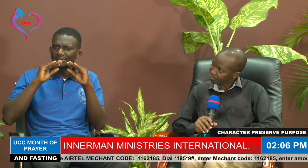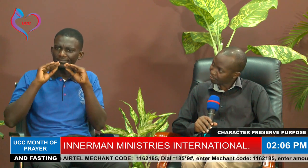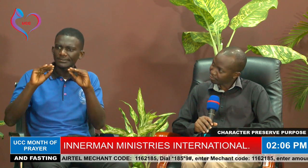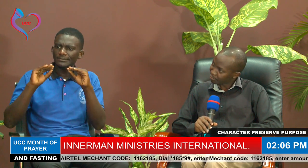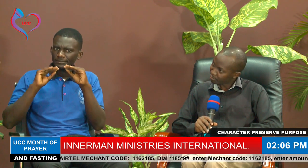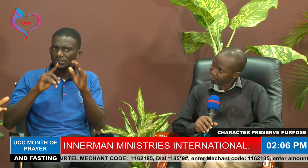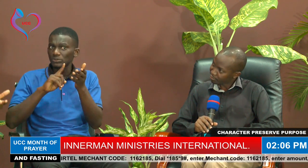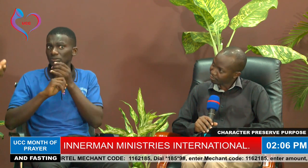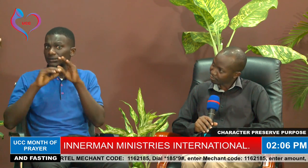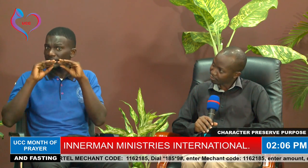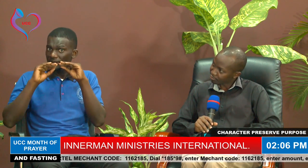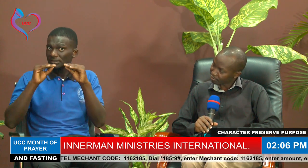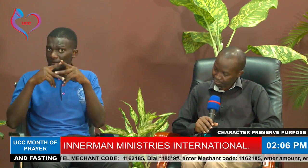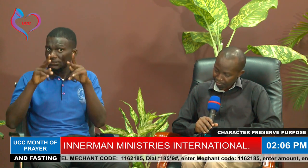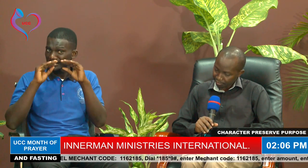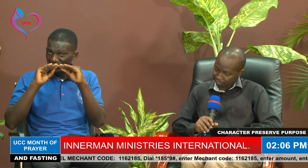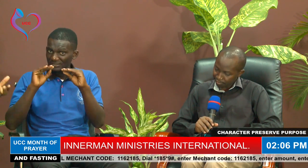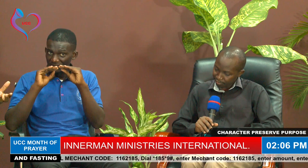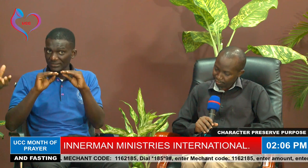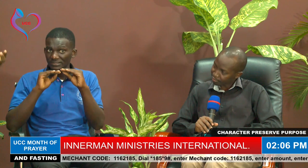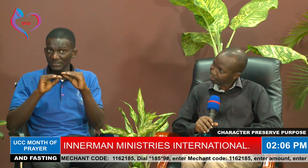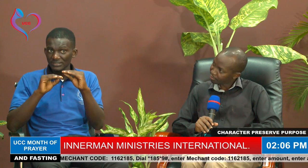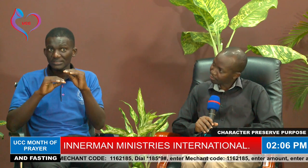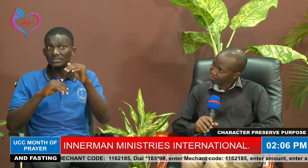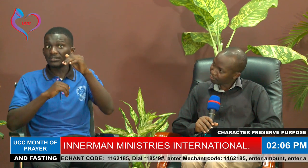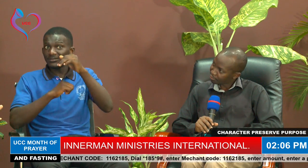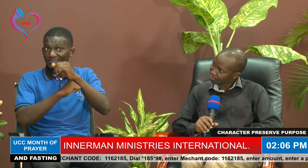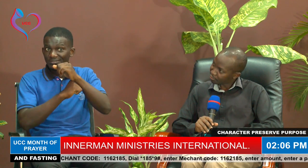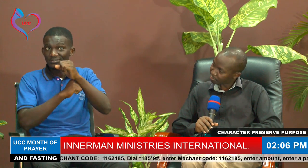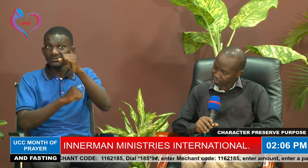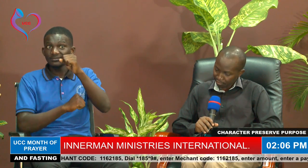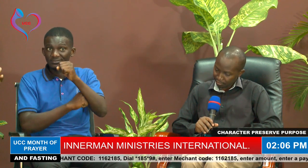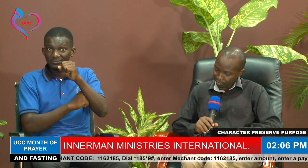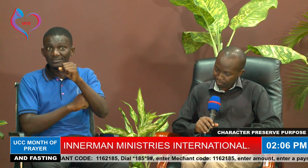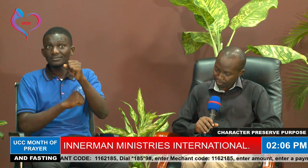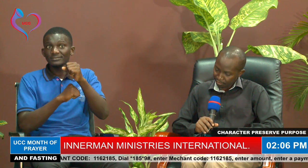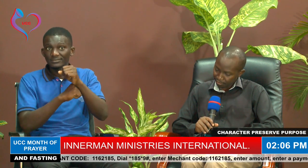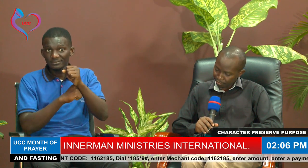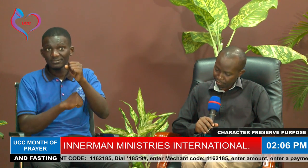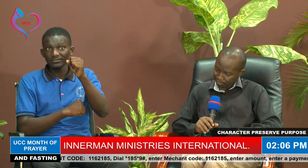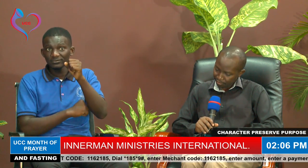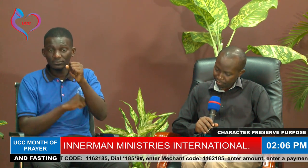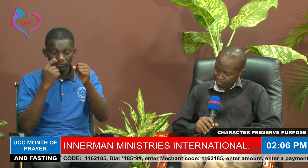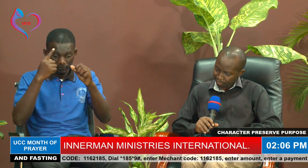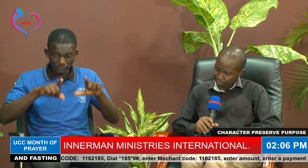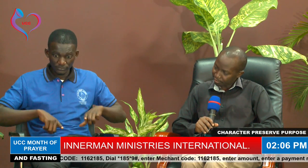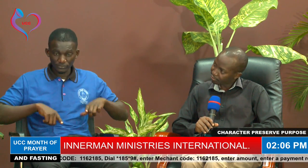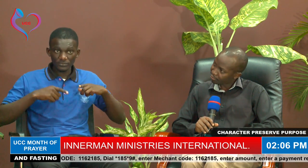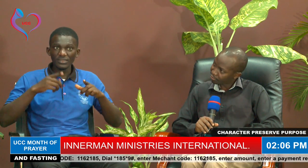get basic training. It is foundational. We musingi go bulamu. Even if lebo ndi dukawa ne nekwe